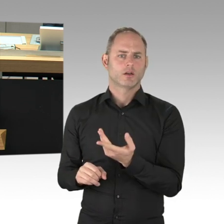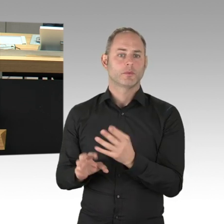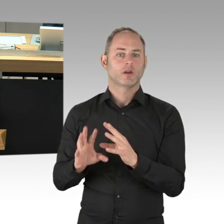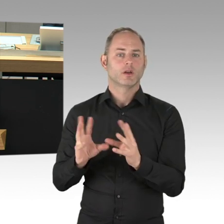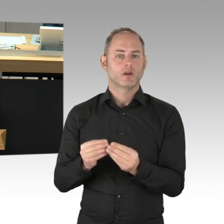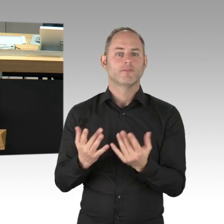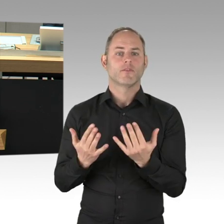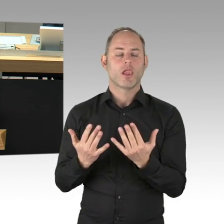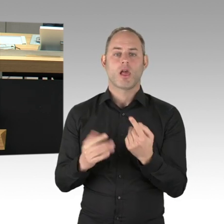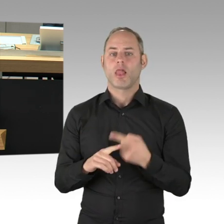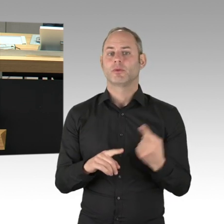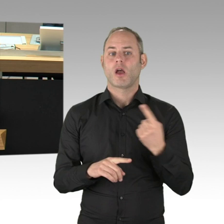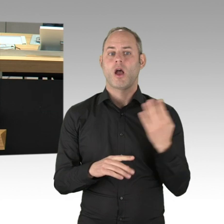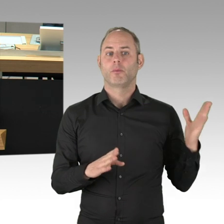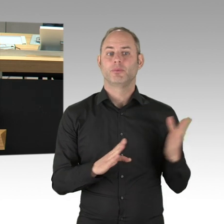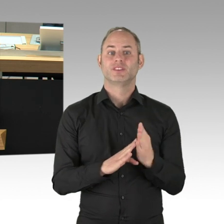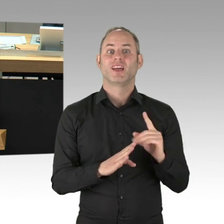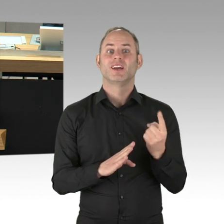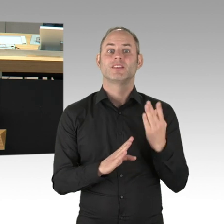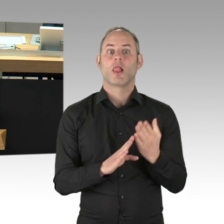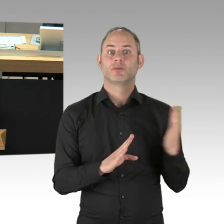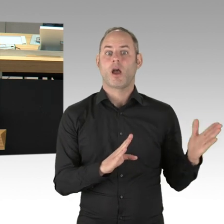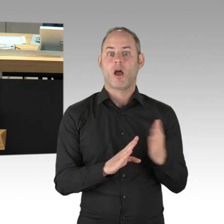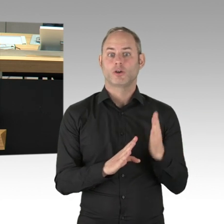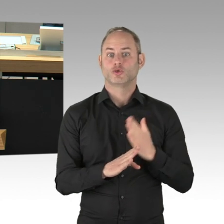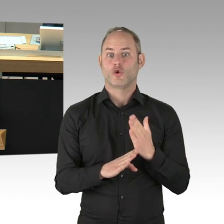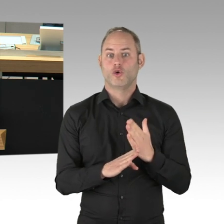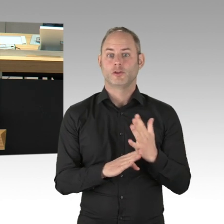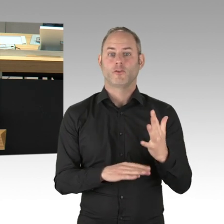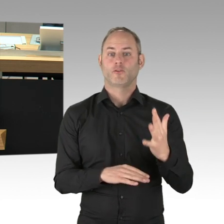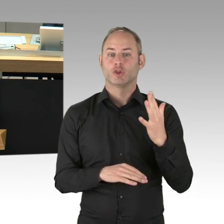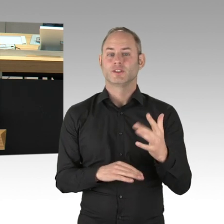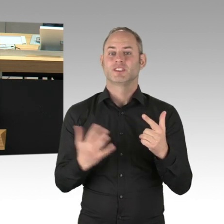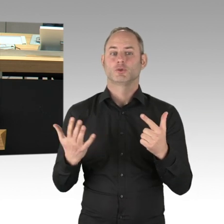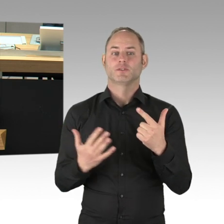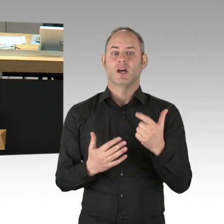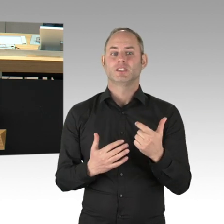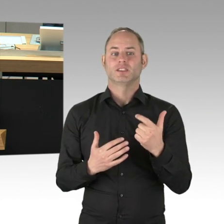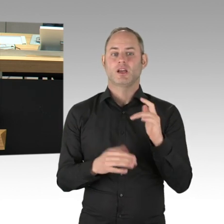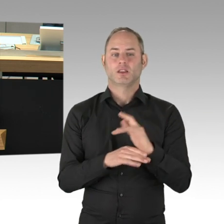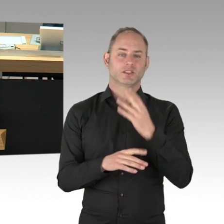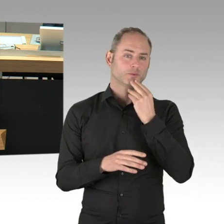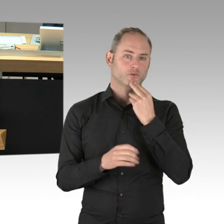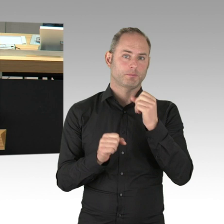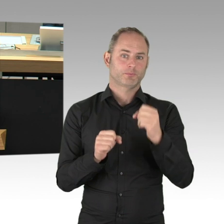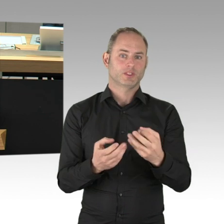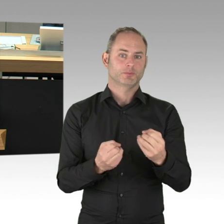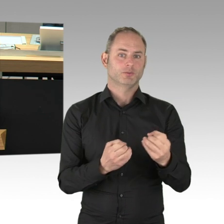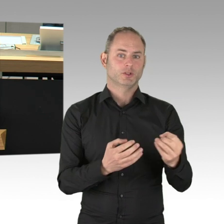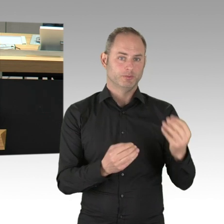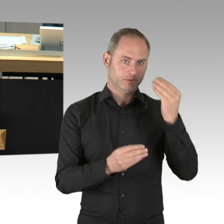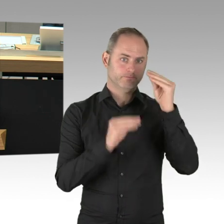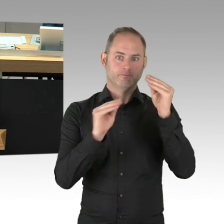im Schnitt 3 Fälle pro Tag. Die Vorfälle verteilen sich gleichmäßig über das gesamte Stadtgebiet,